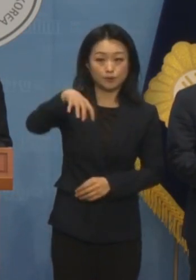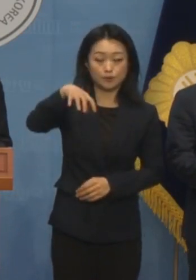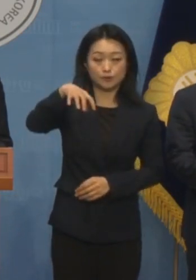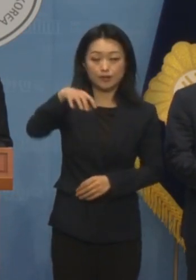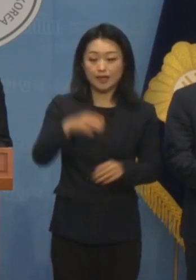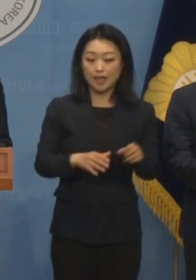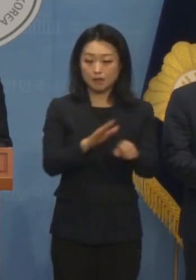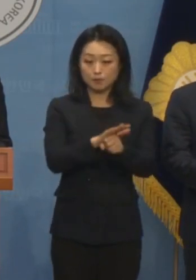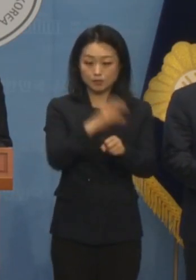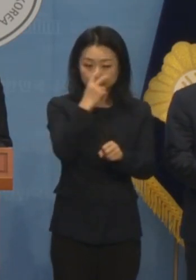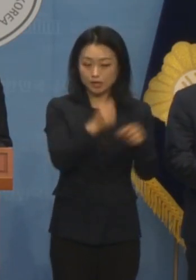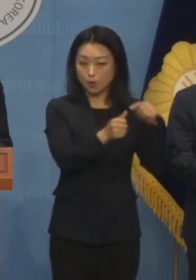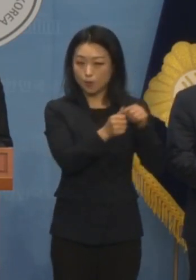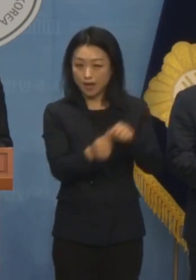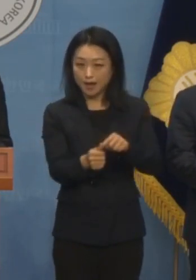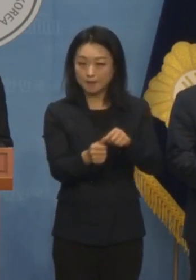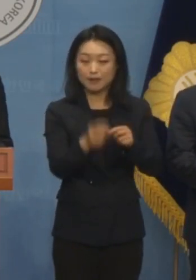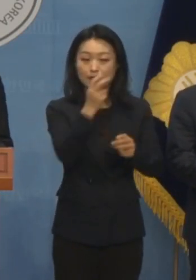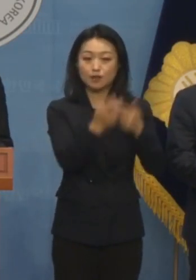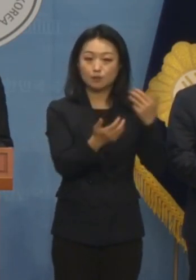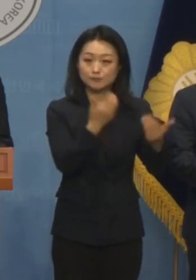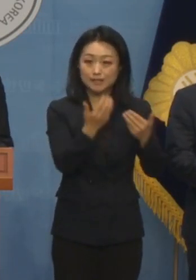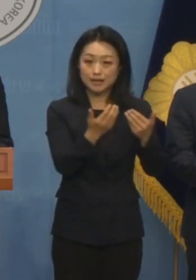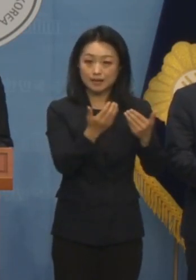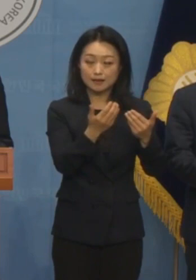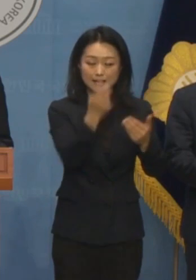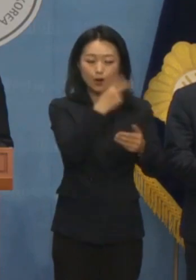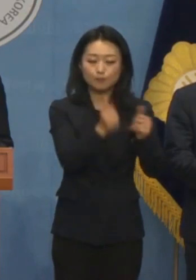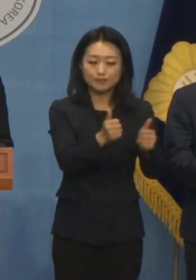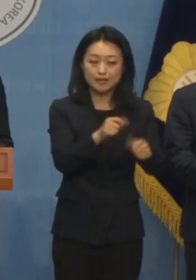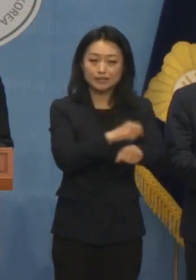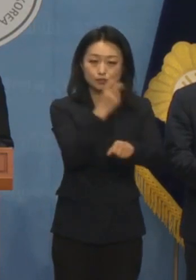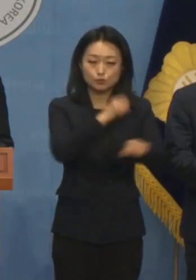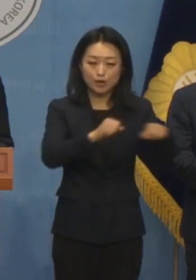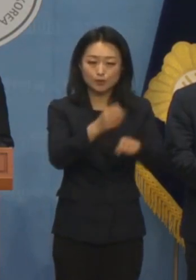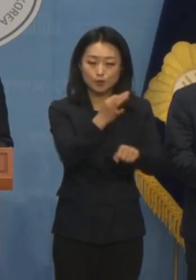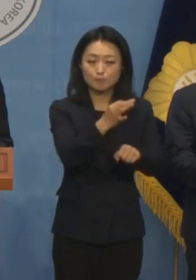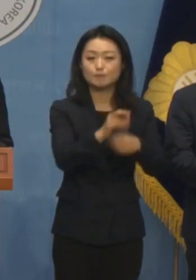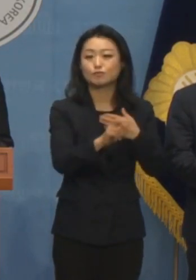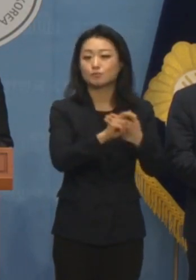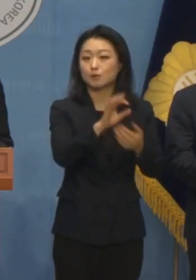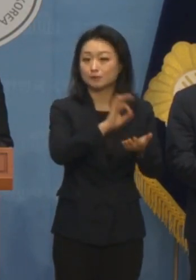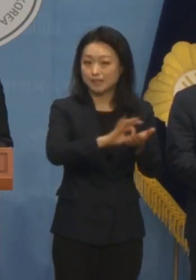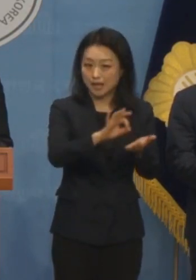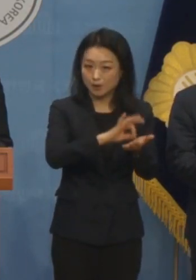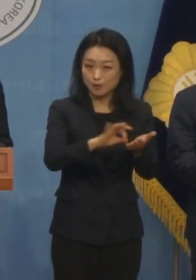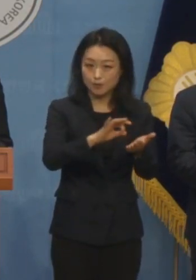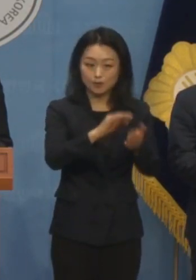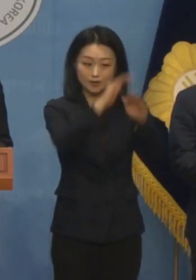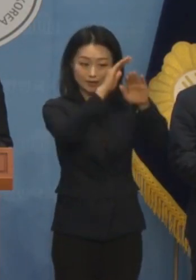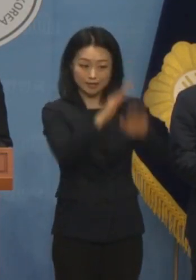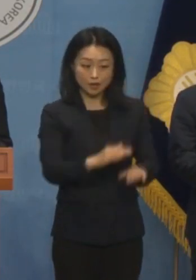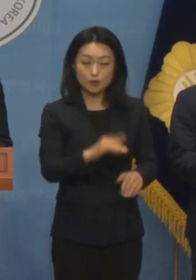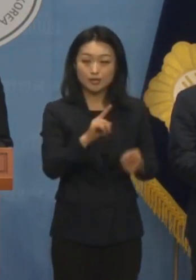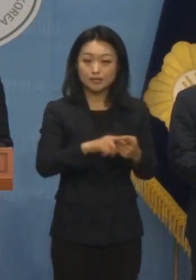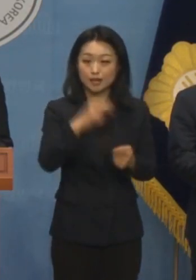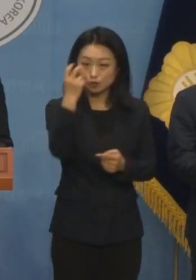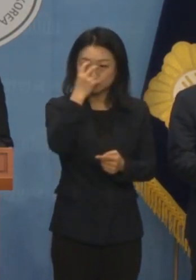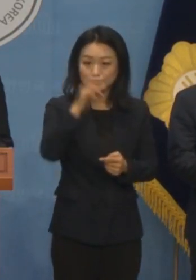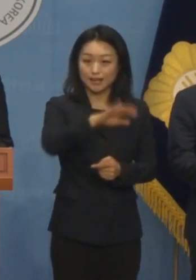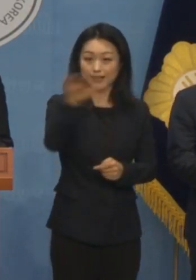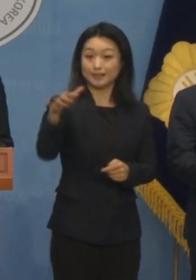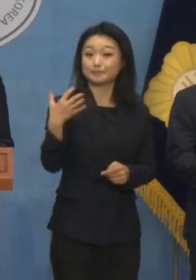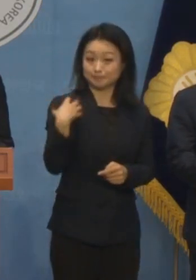수사 외압, 검찰의 특활비 부정사용 사건에서와 같이 살아있는 권력을 대상으로 하는 수사에